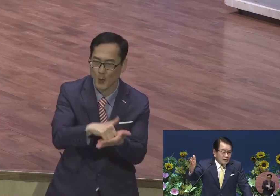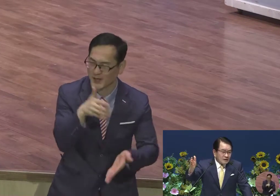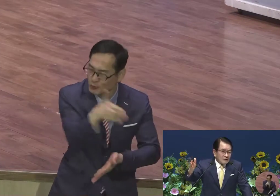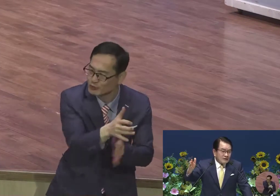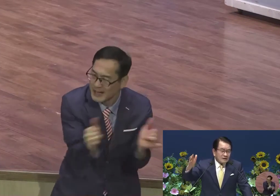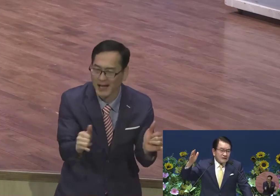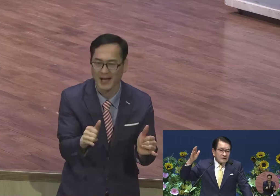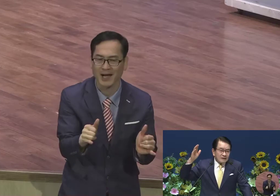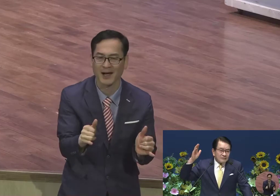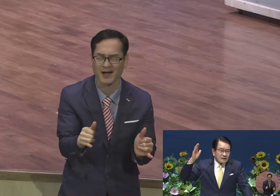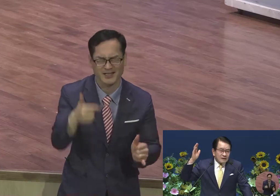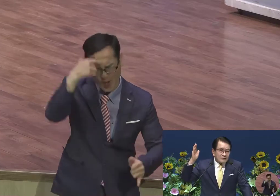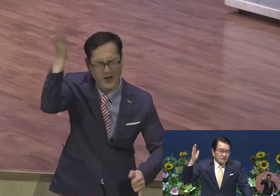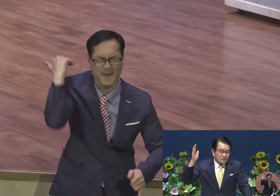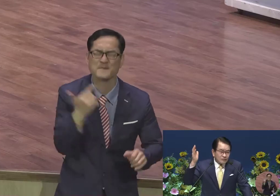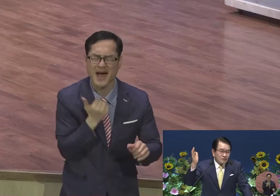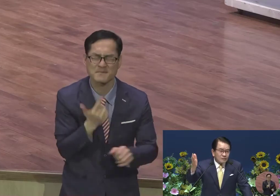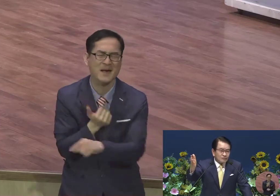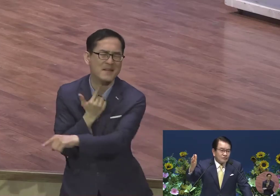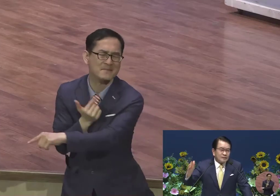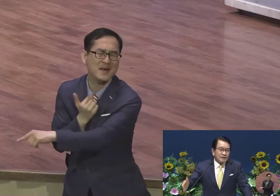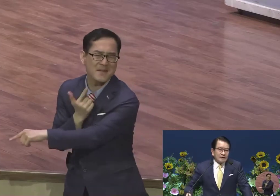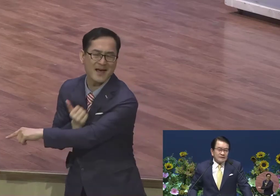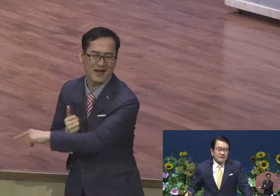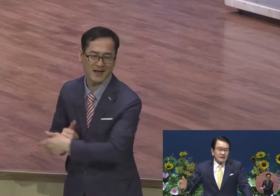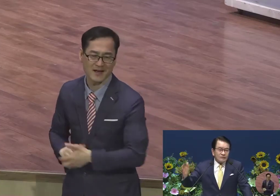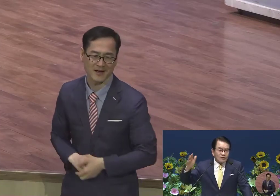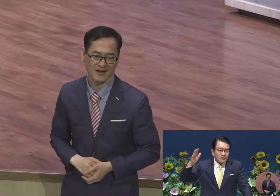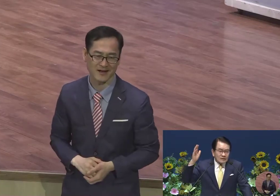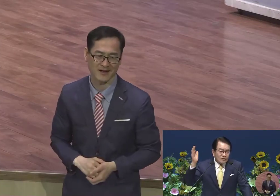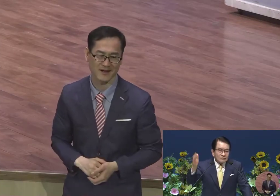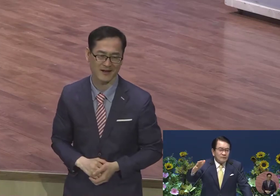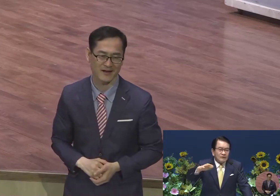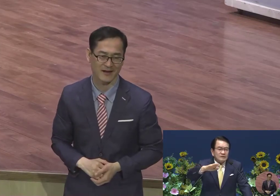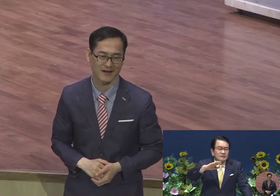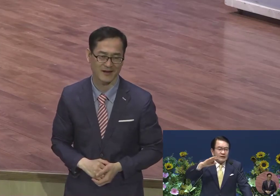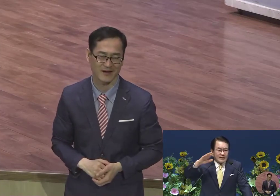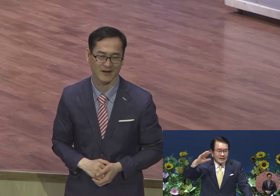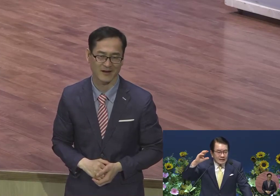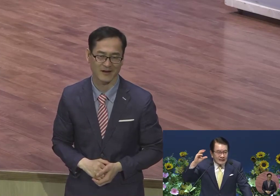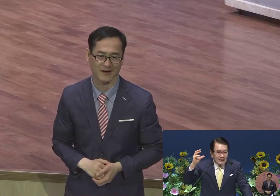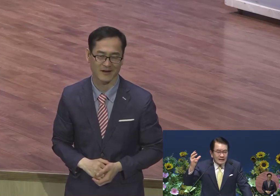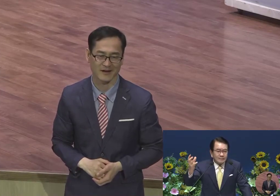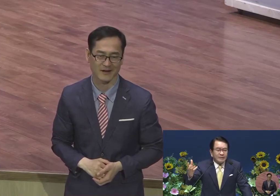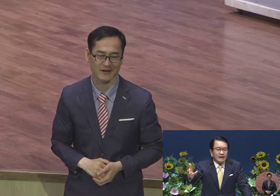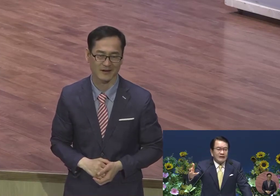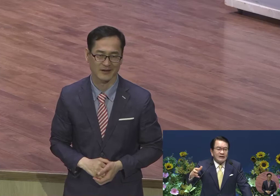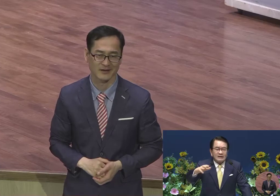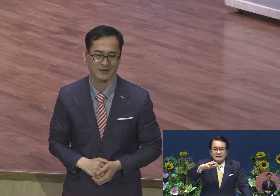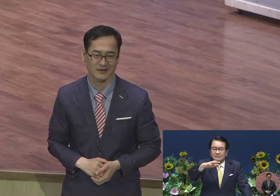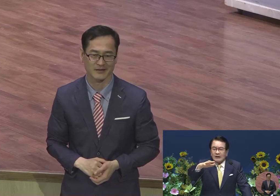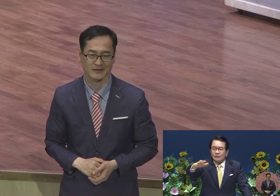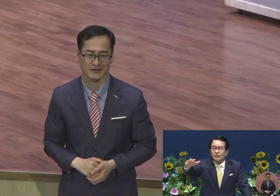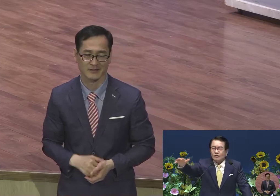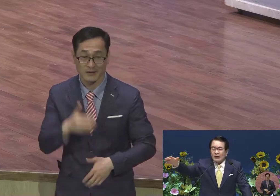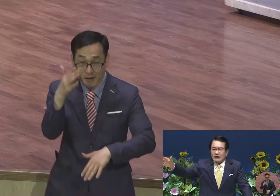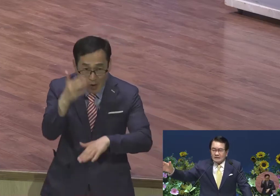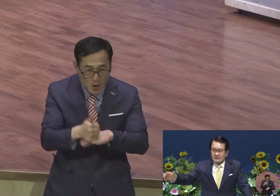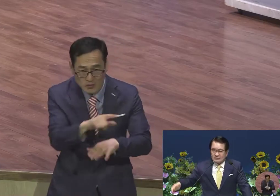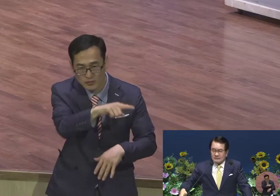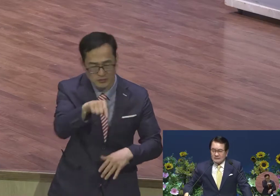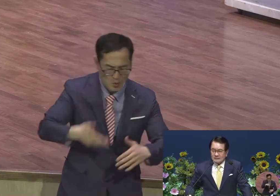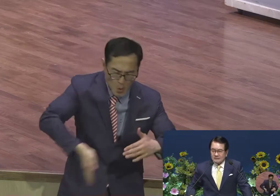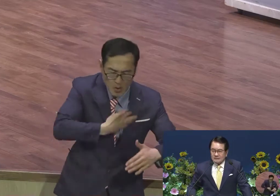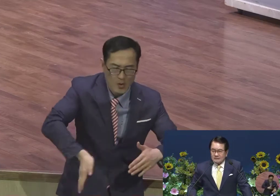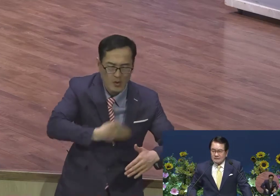있고요 여기 세상에 술이 뭐 술 세상에 놀 것 다 놓은 사람들이 다 변화되고 여기 장노로